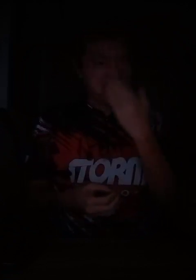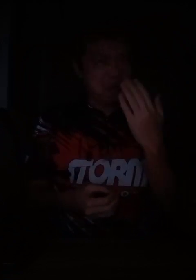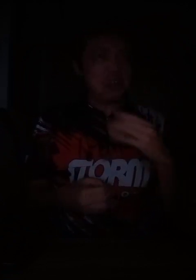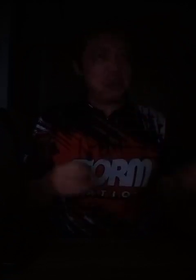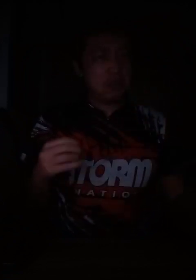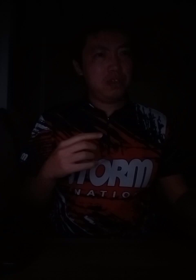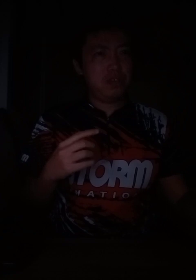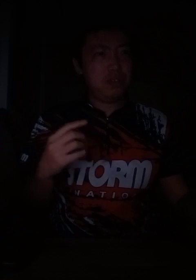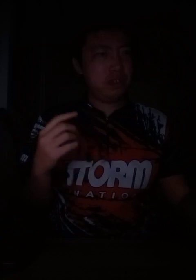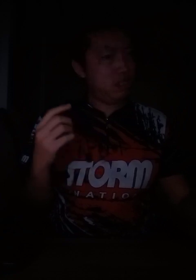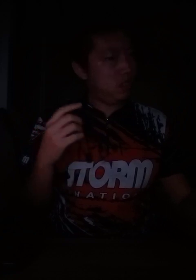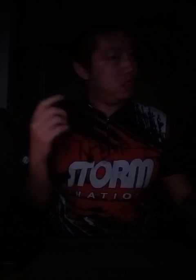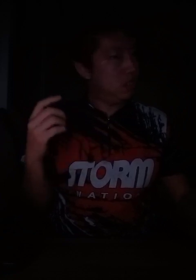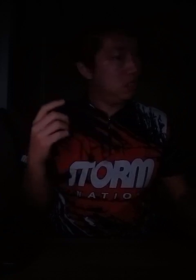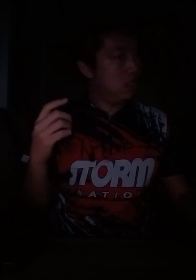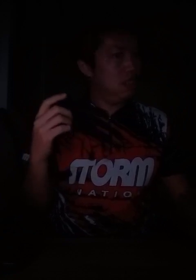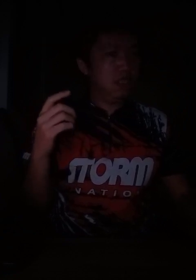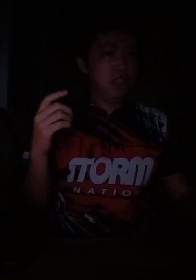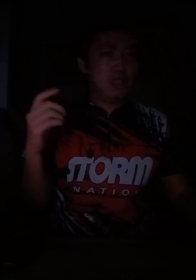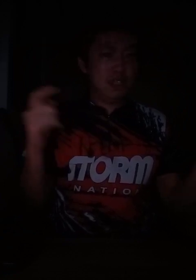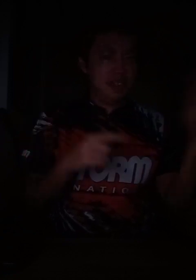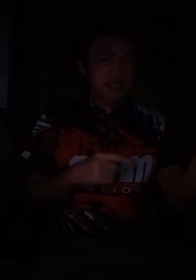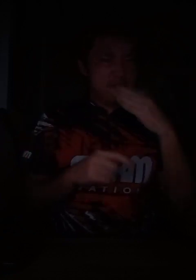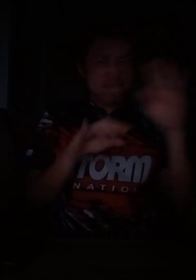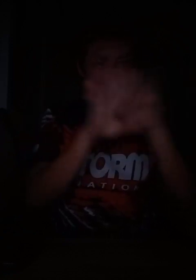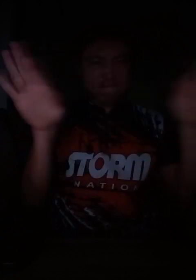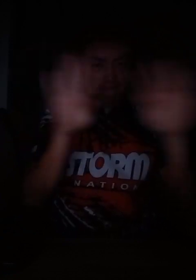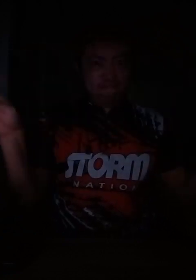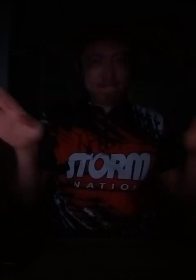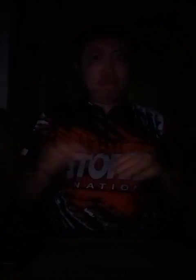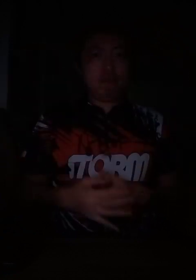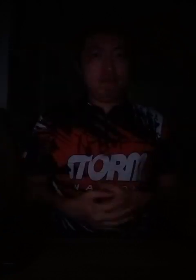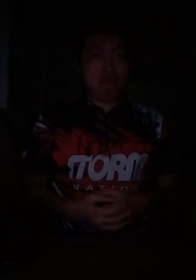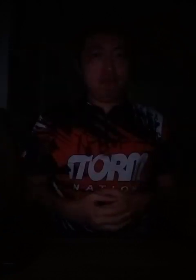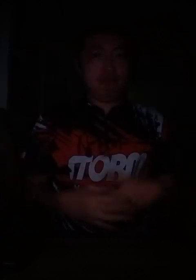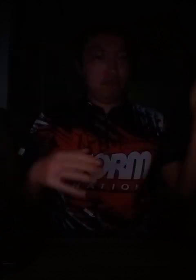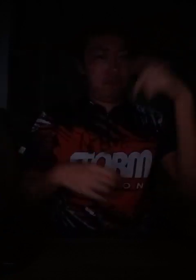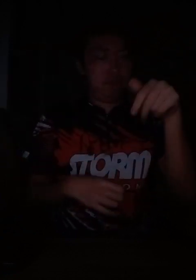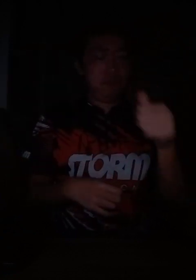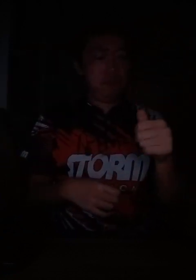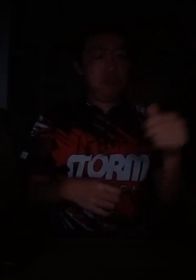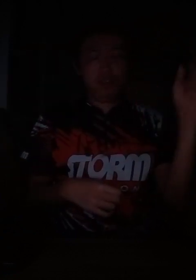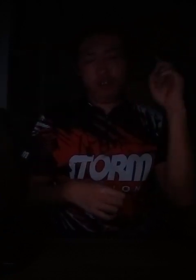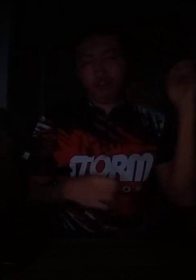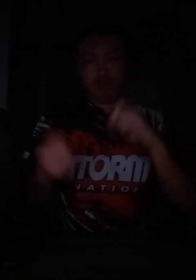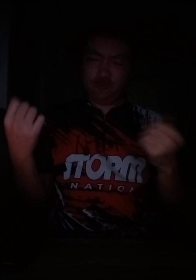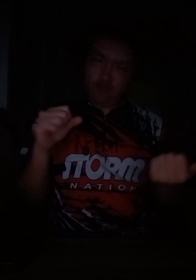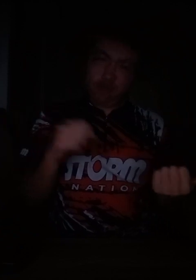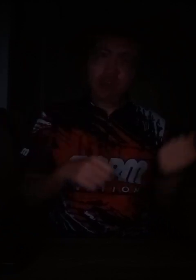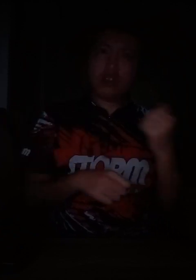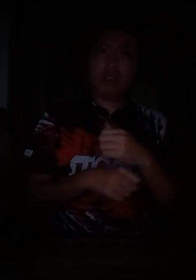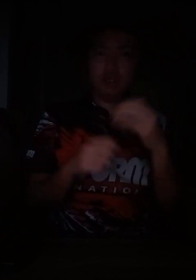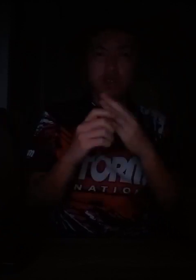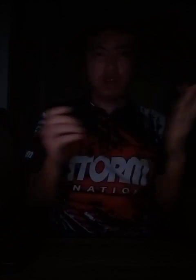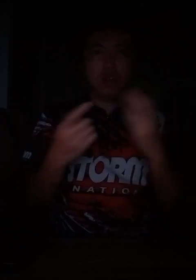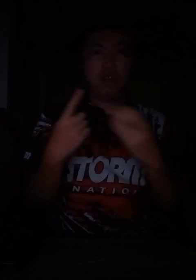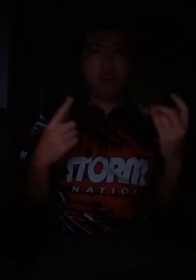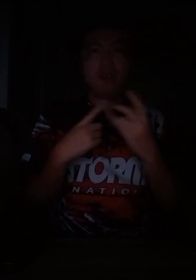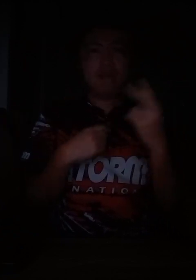냄새 같은 게 방에서 확 나오는 게 아니에요. 50대 피고인은 숨진 피해자가 자주 하고 다니던 300여만 원